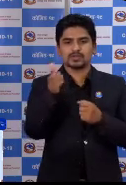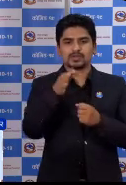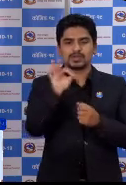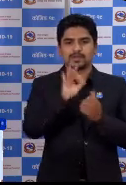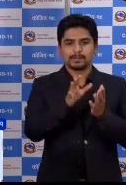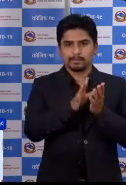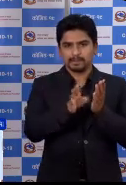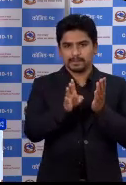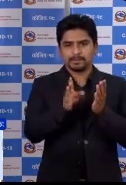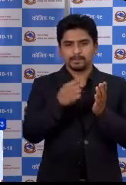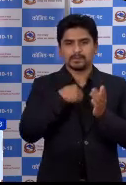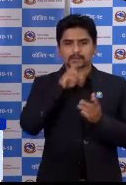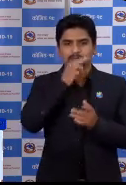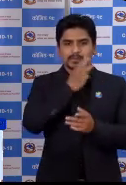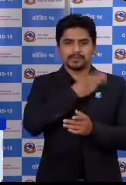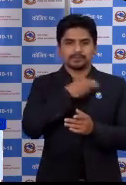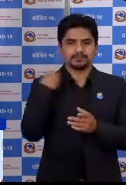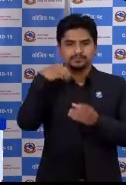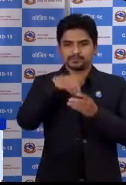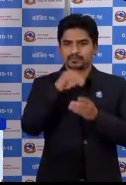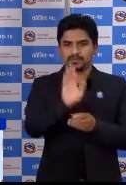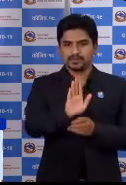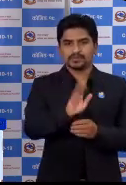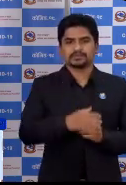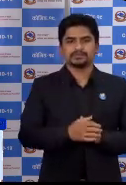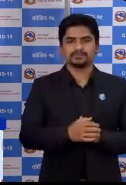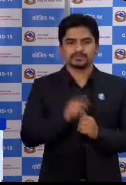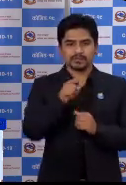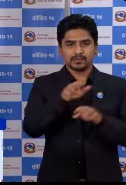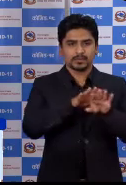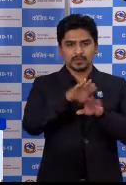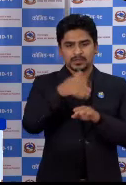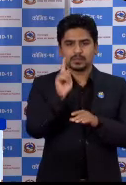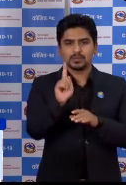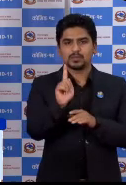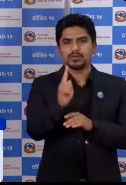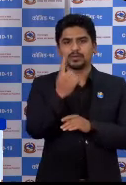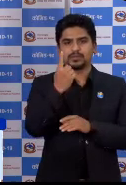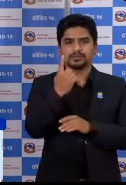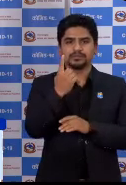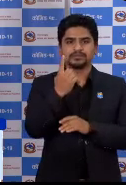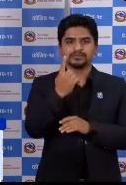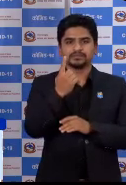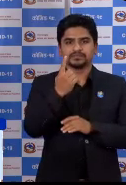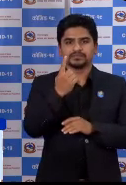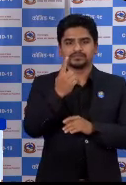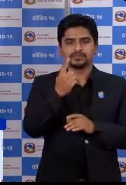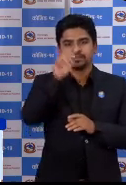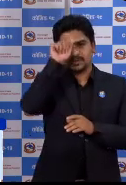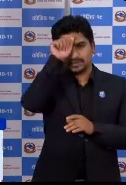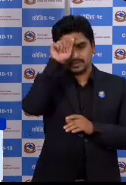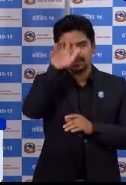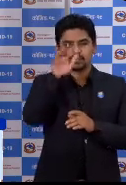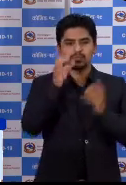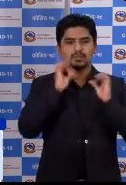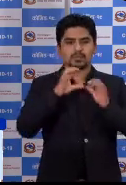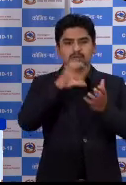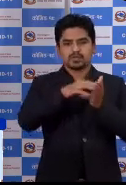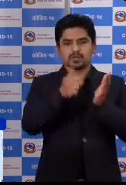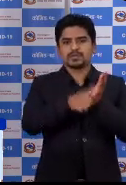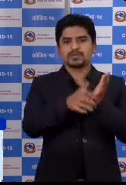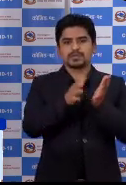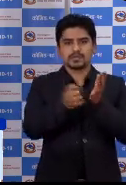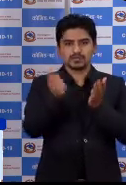गर्न तथा जिल्लामा शान्ति सुव्यवस्था कायम गर्न धेरै संक्रमण भएका र अति जोखिममा रहेका स्थानमा नेपाली